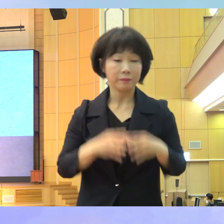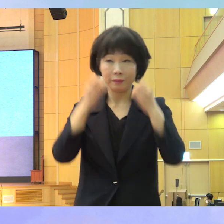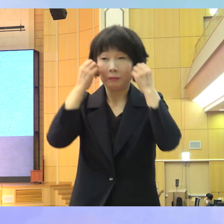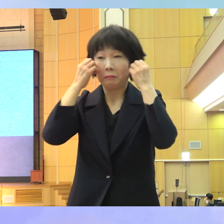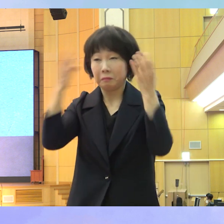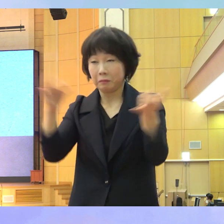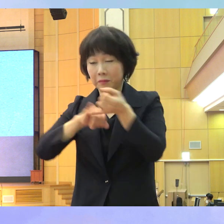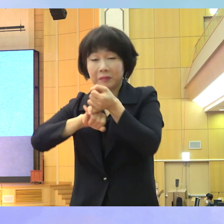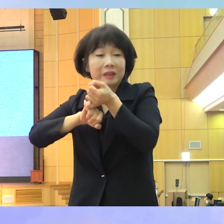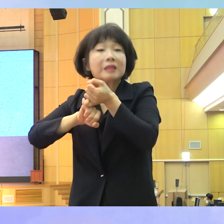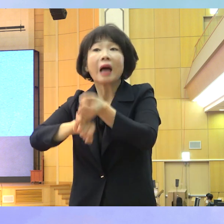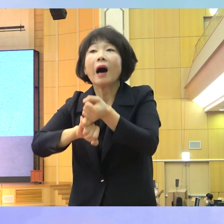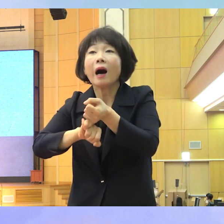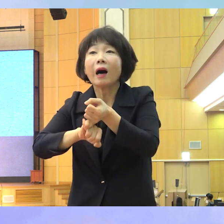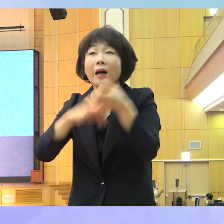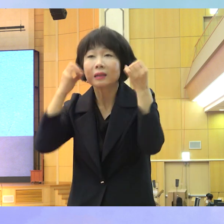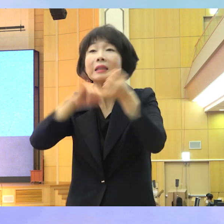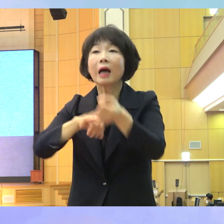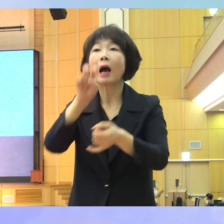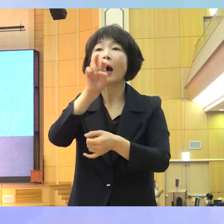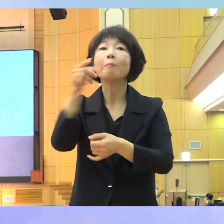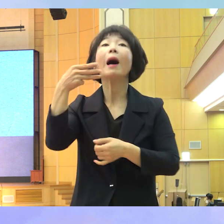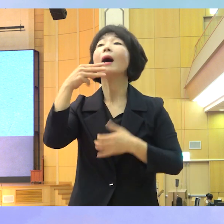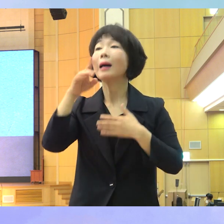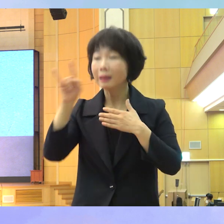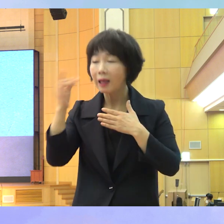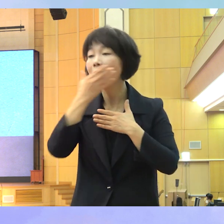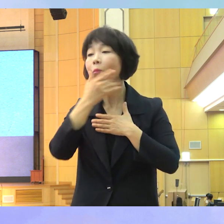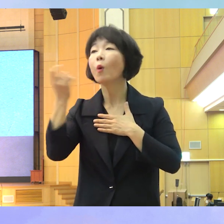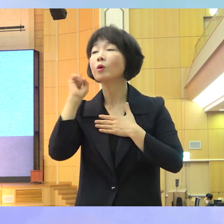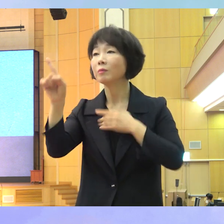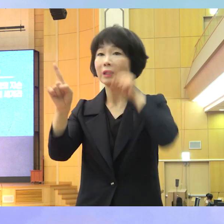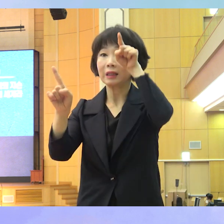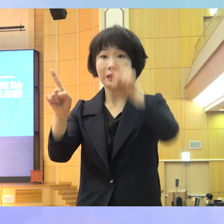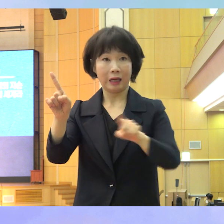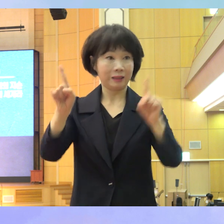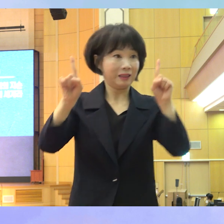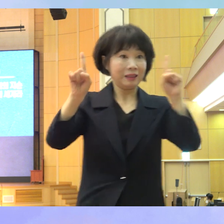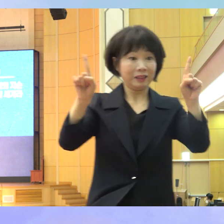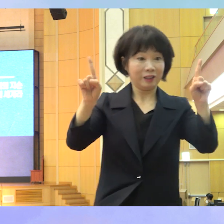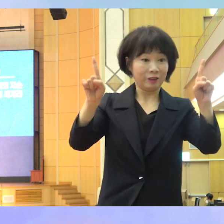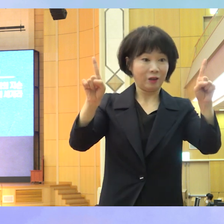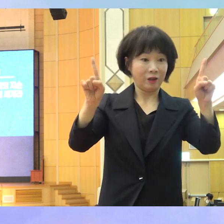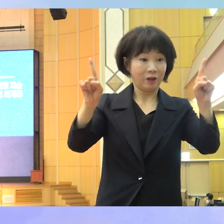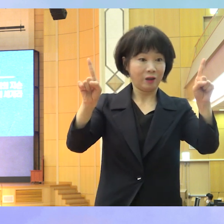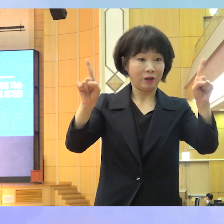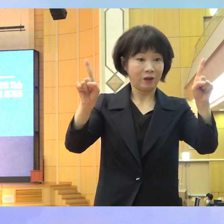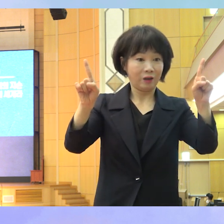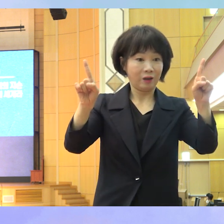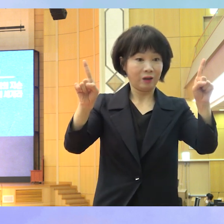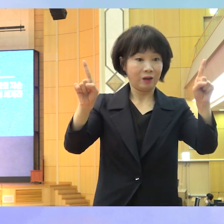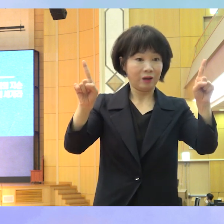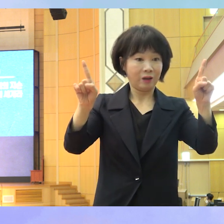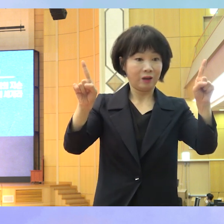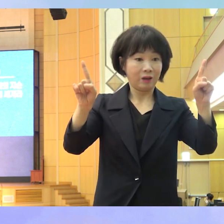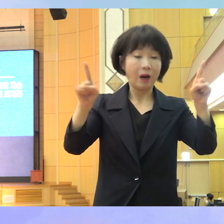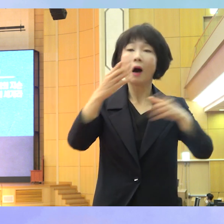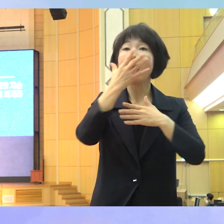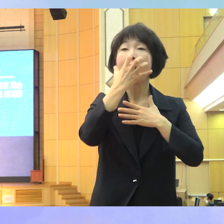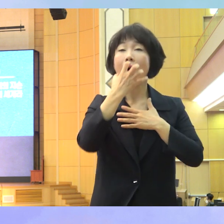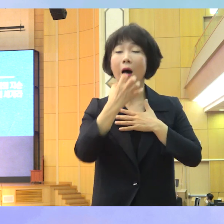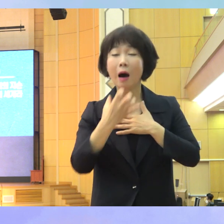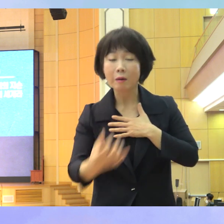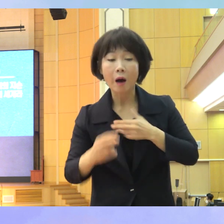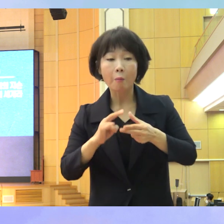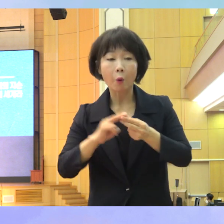뭘까요? 마태복음입니다. 마태복음 1장 1절에도 똑같은 말씀이 나와 있어요.